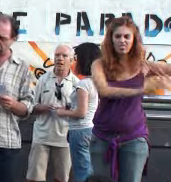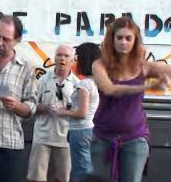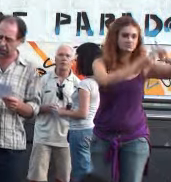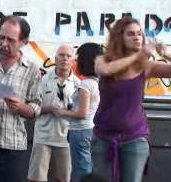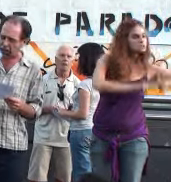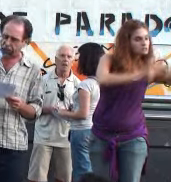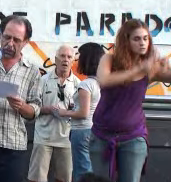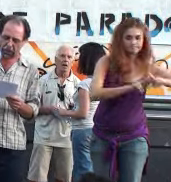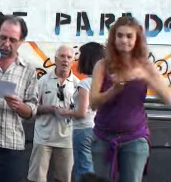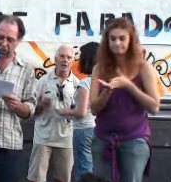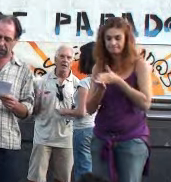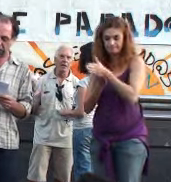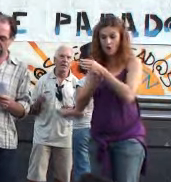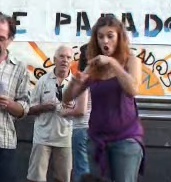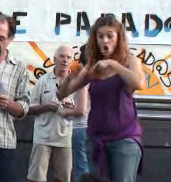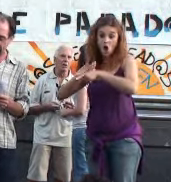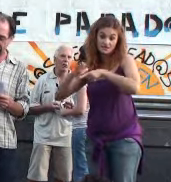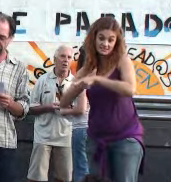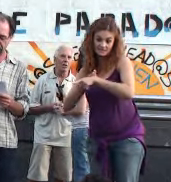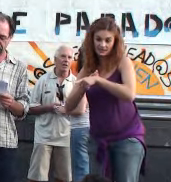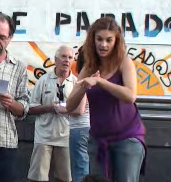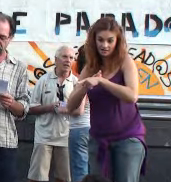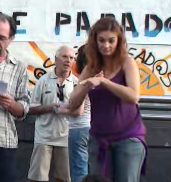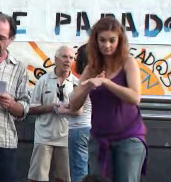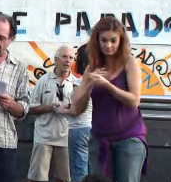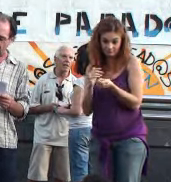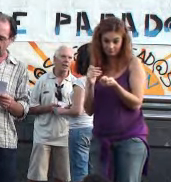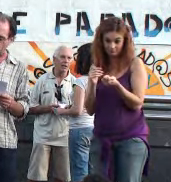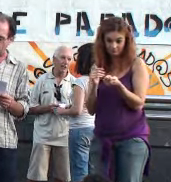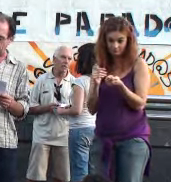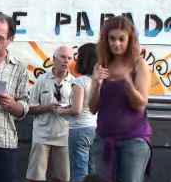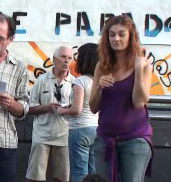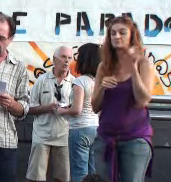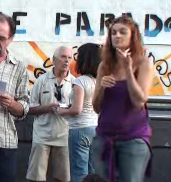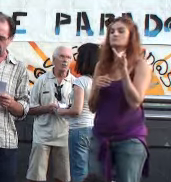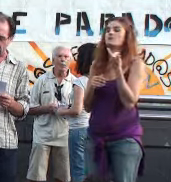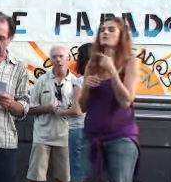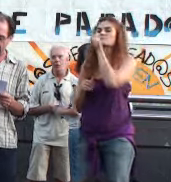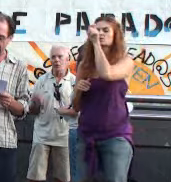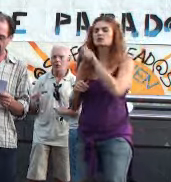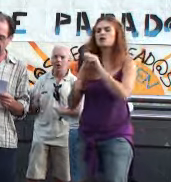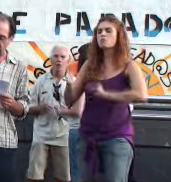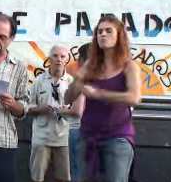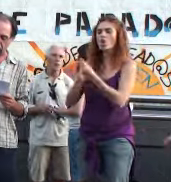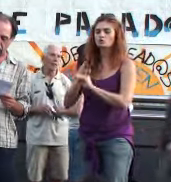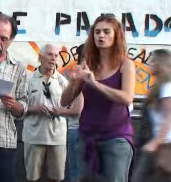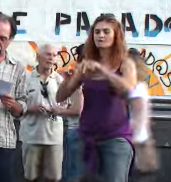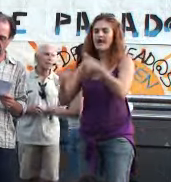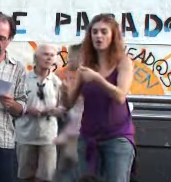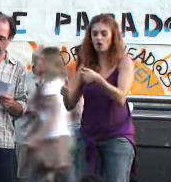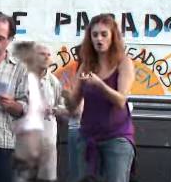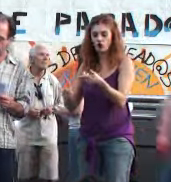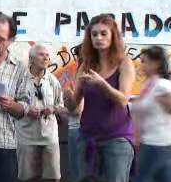de logística y aprovisionamiento, para la que se están efectuando un estudio de productores ecológicos y de grupos de